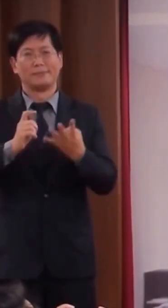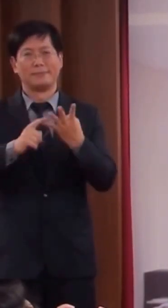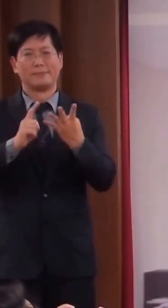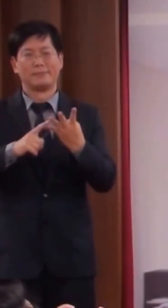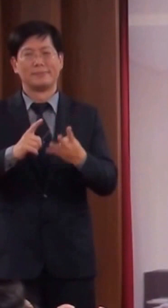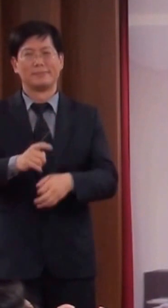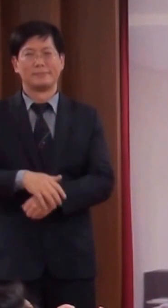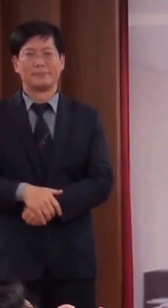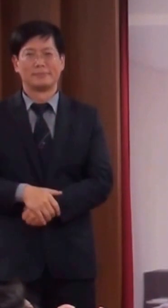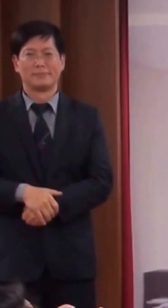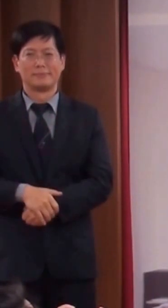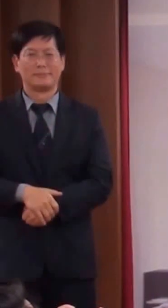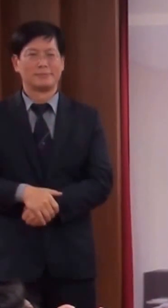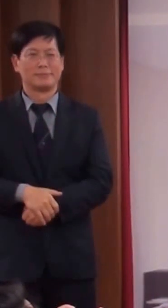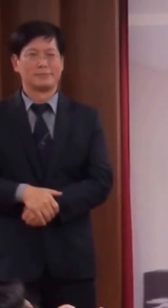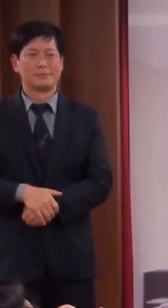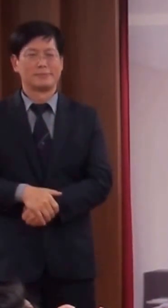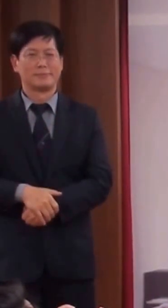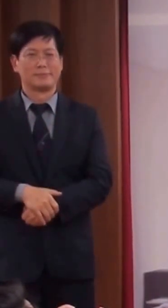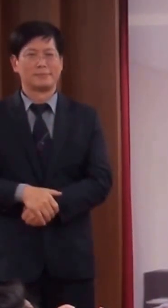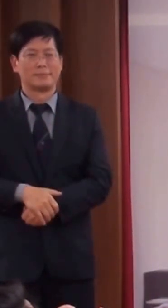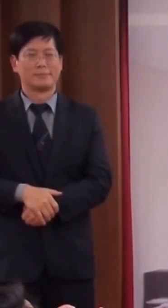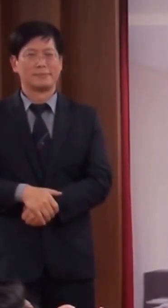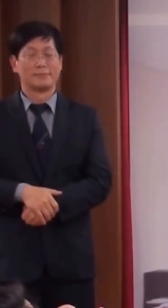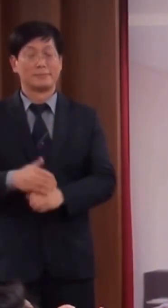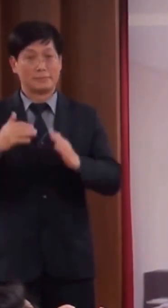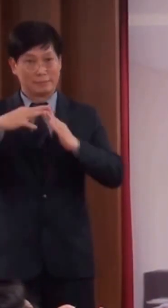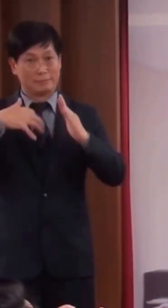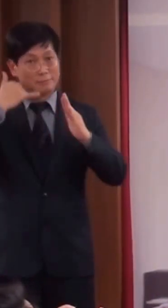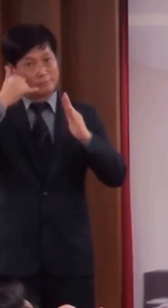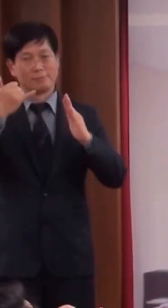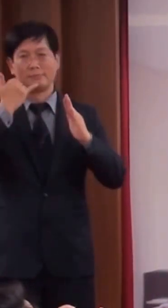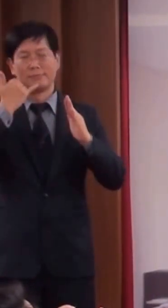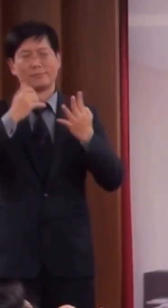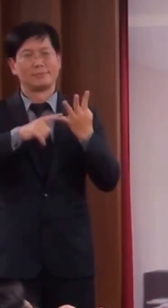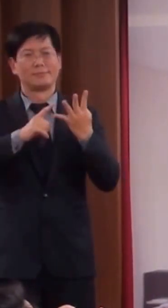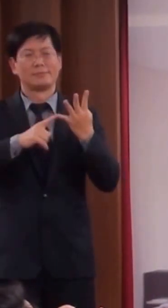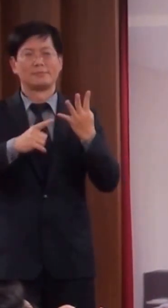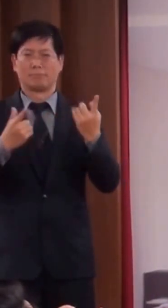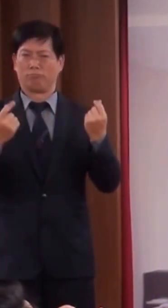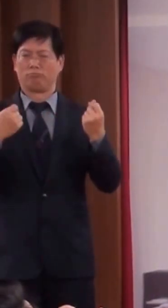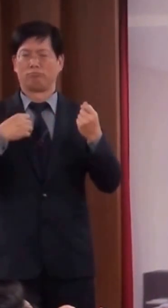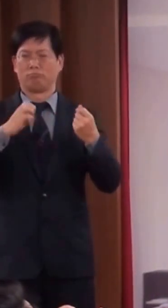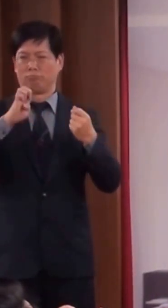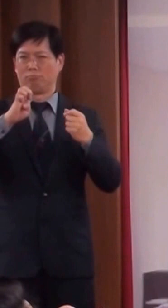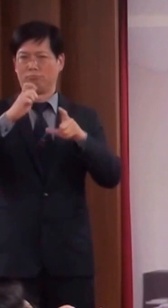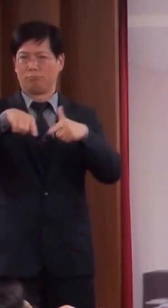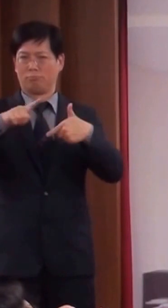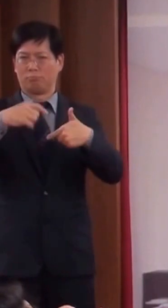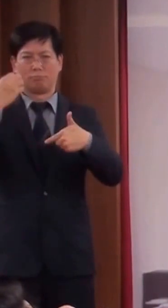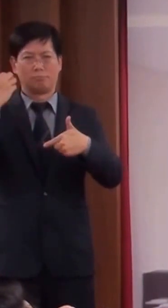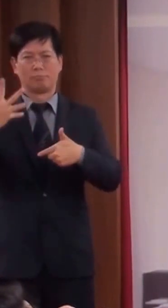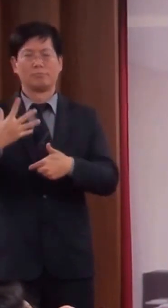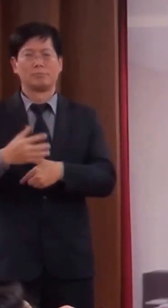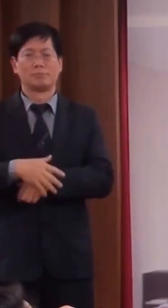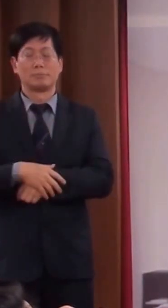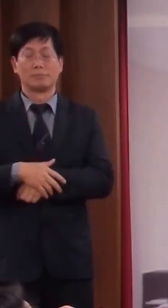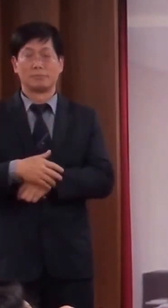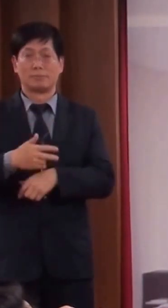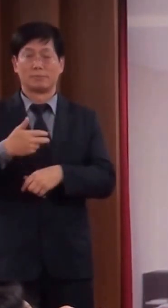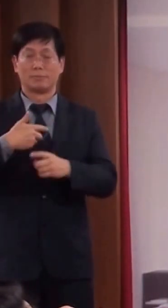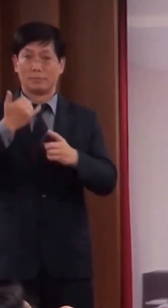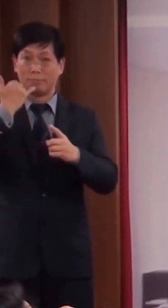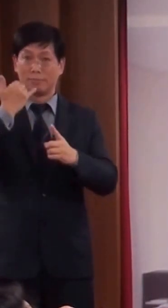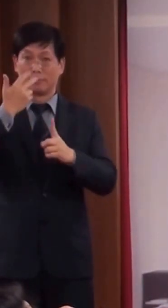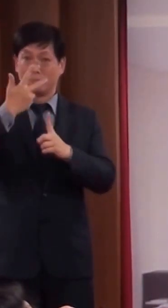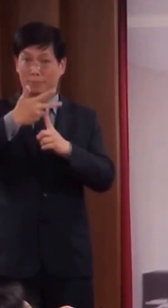招。 这边很方便，在家打一通电话就可以。第四招是 也是一化的哈。哦，便利商店